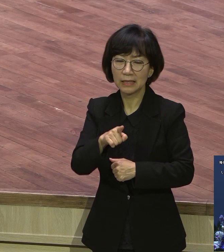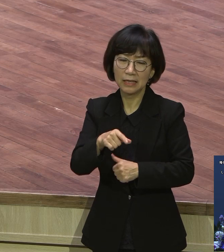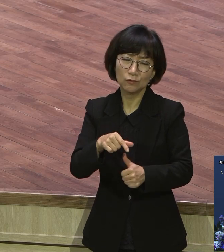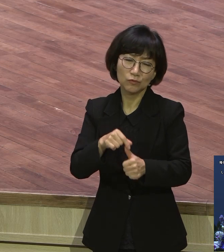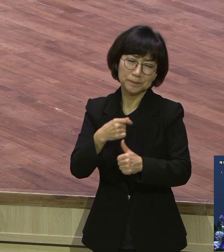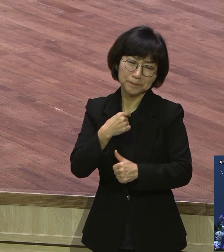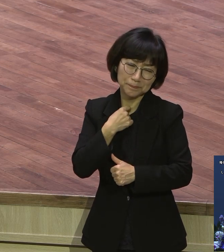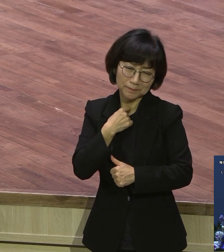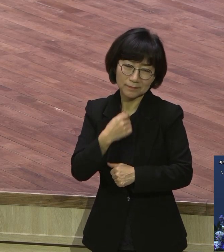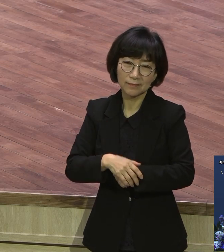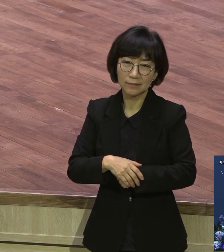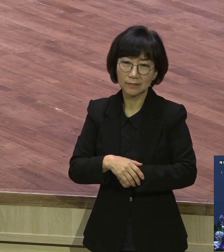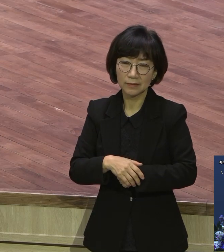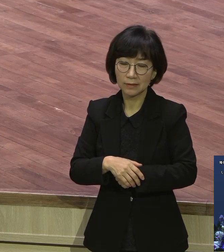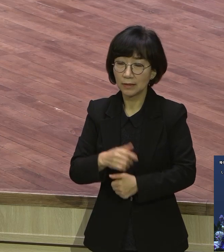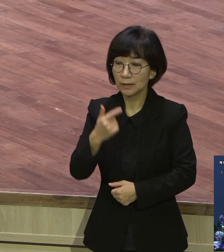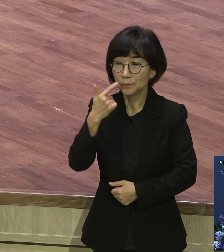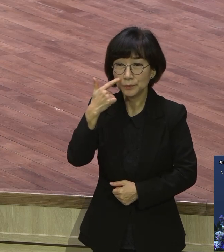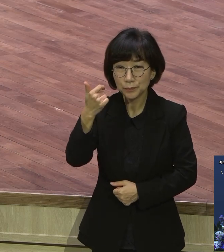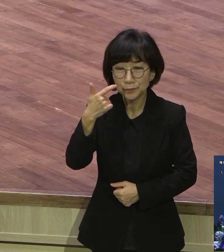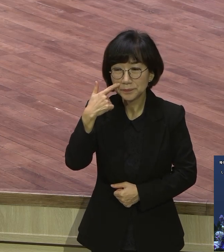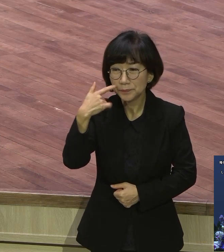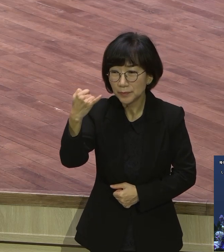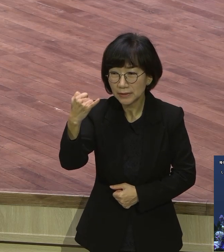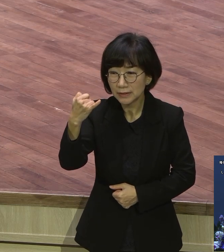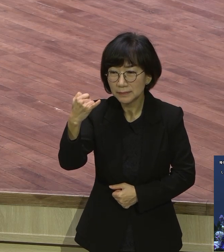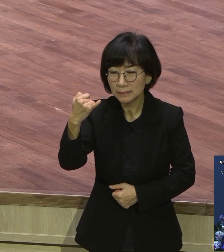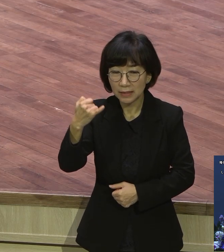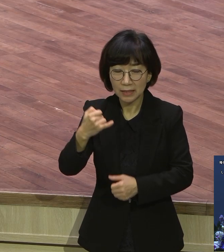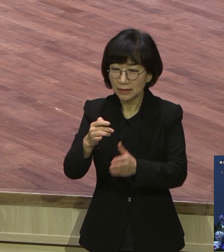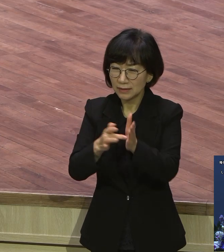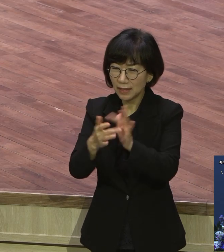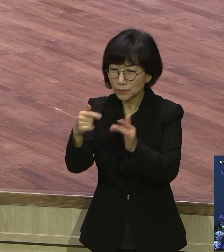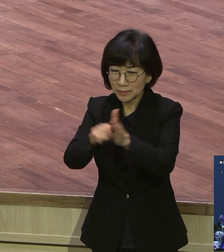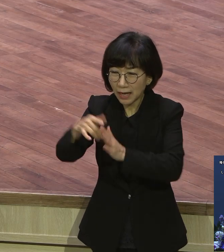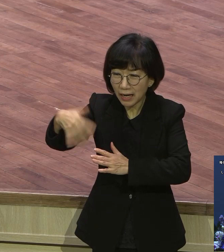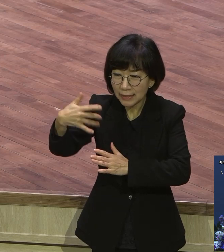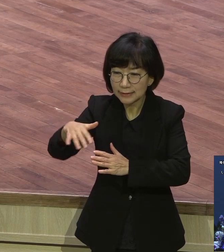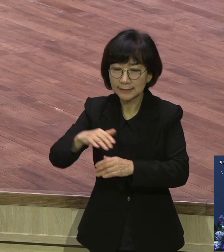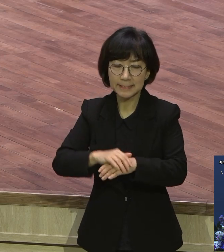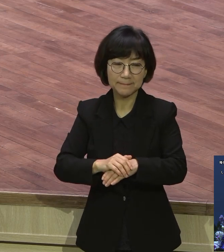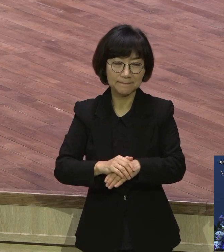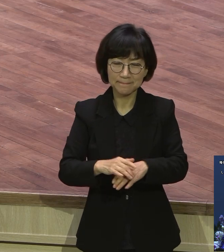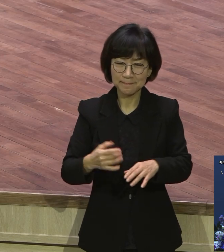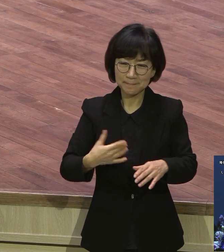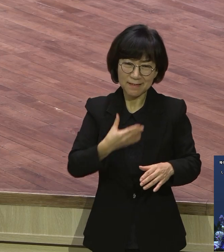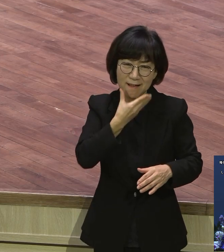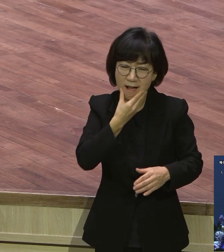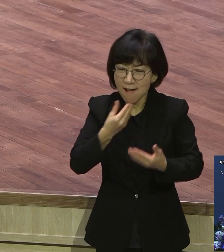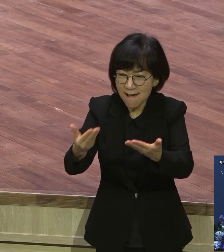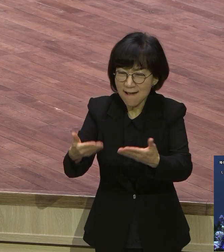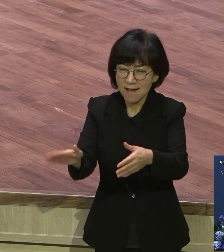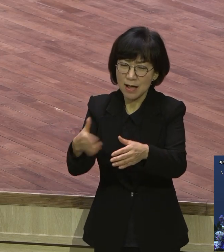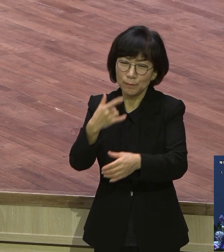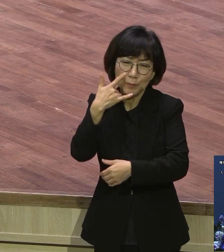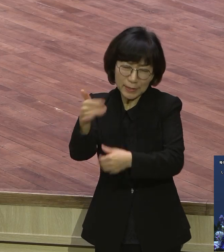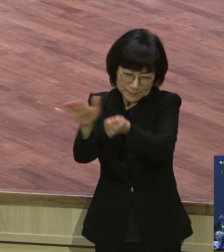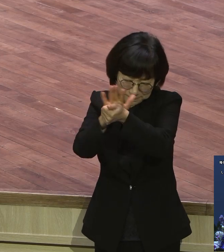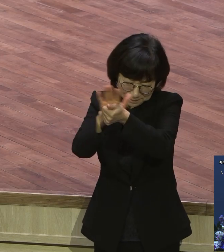어머니가 예수를 하면서 구원받았다 다른 거 다 양보하세요 다 양보하고 감동을 줄 만큼 감동을 양보했어요